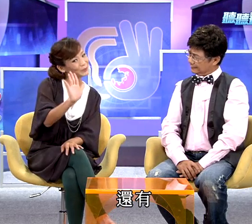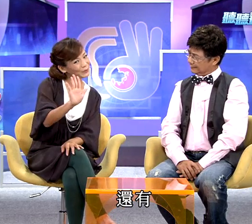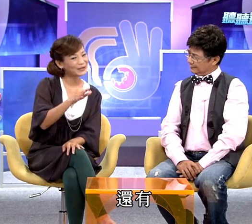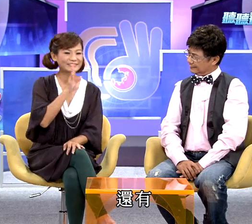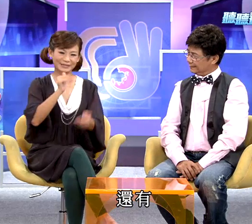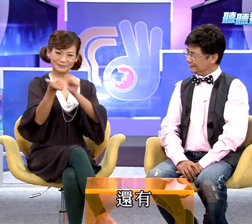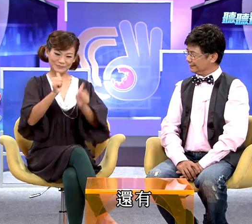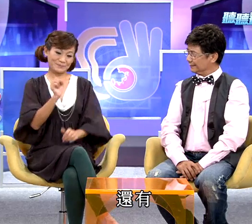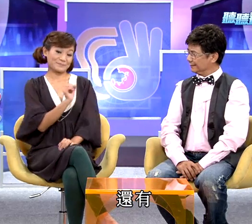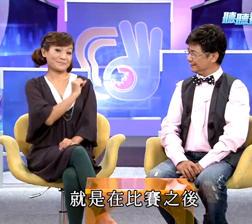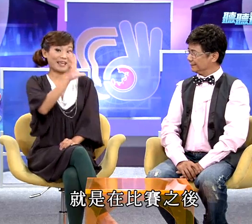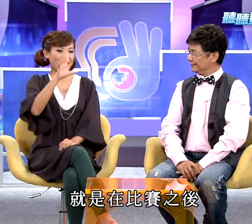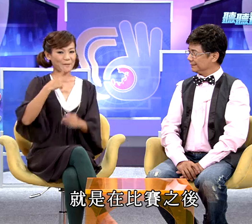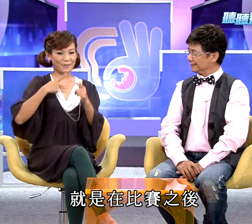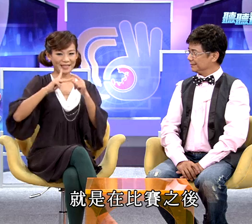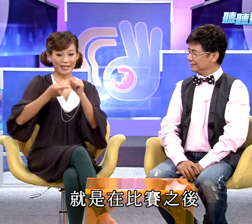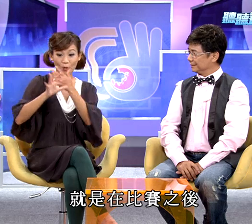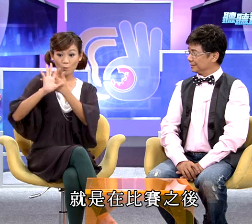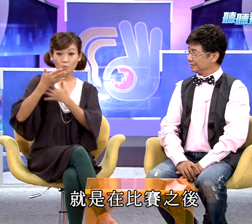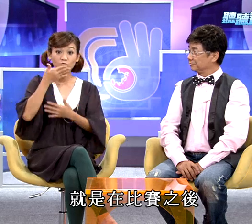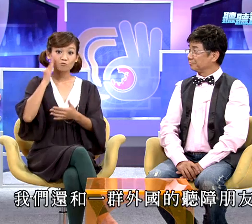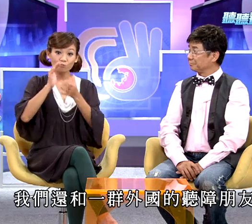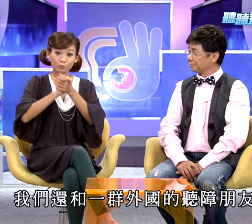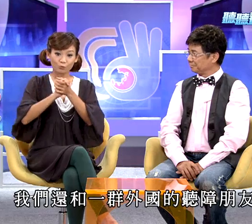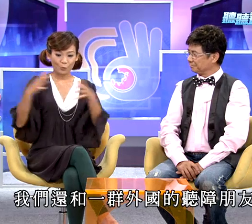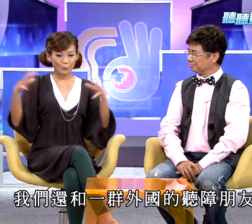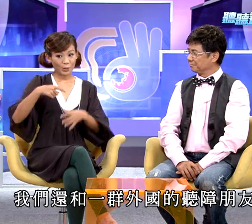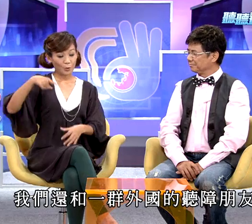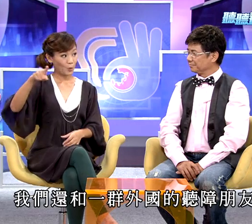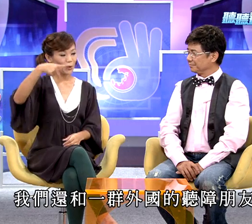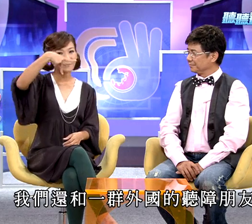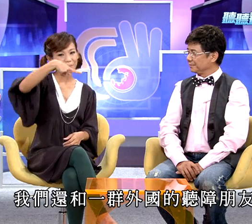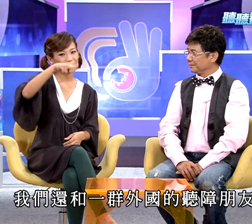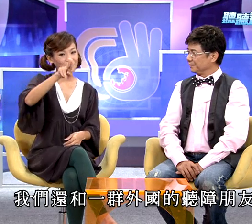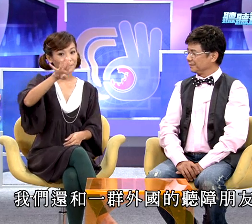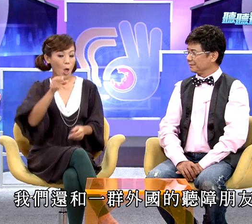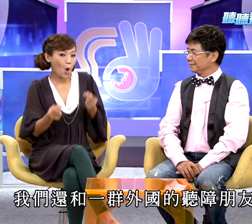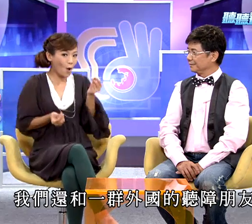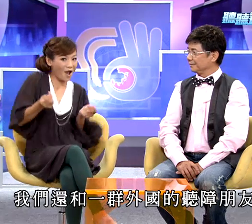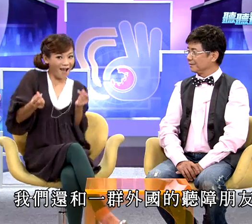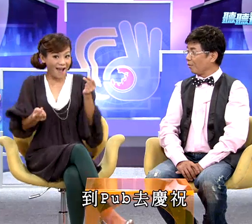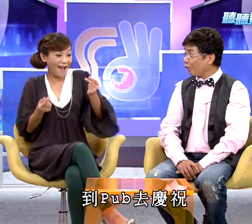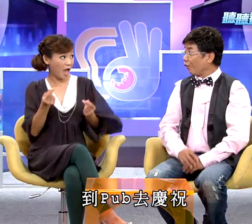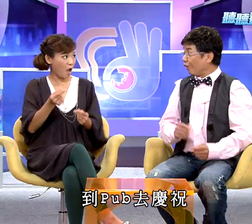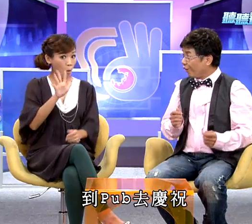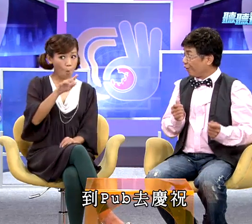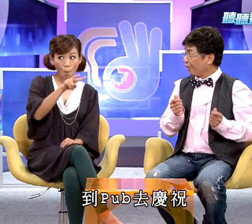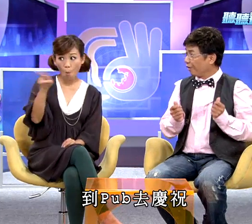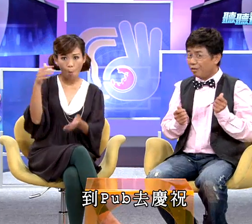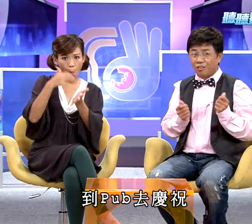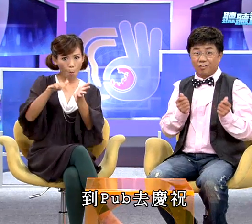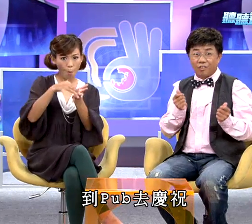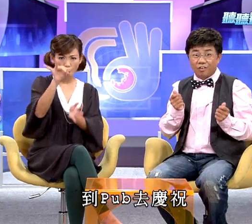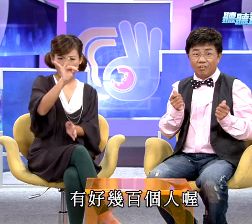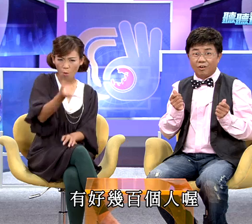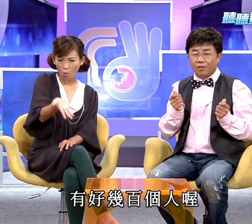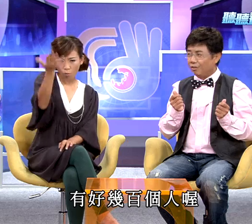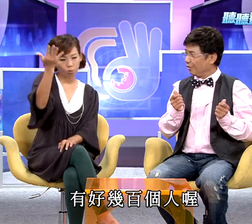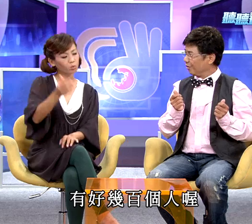有，就是在比赛之后，我们还和一群外国的听众朋友到 pub 去庆祝，有好几百个